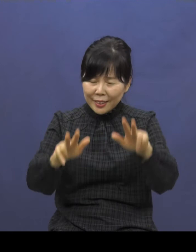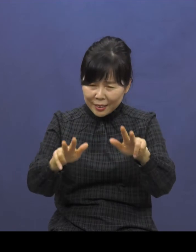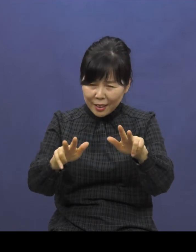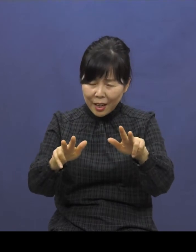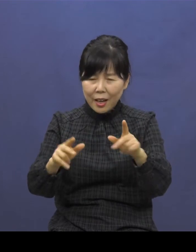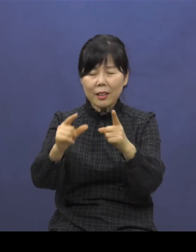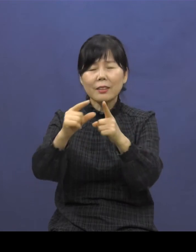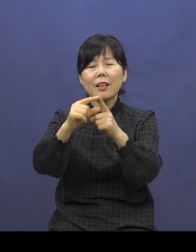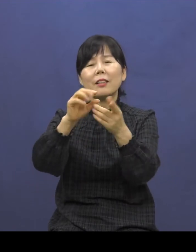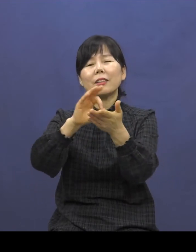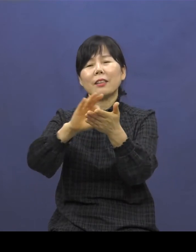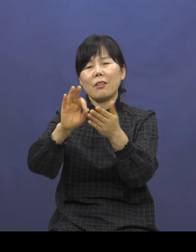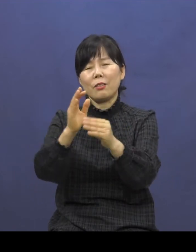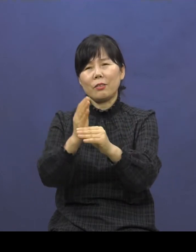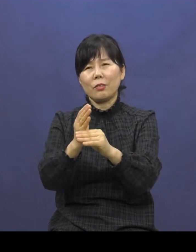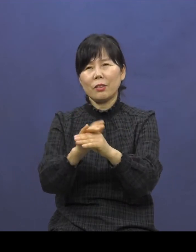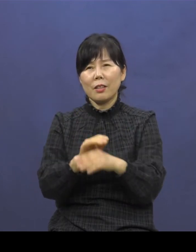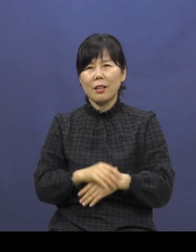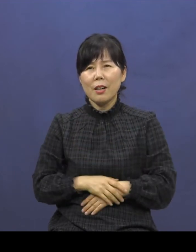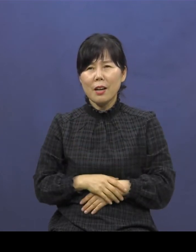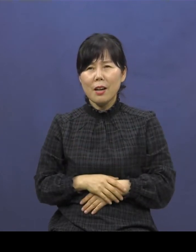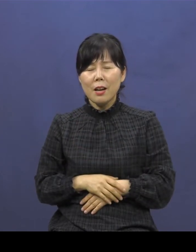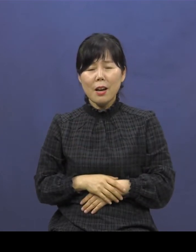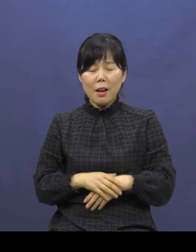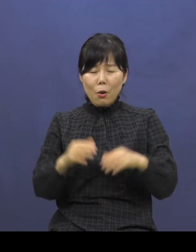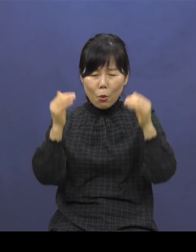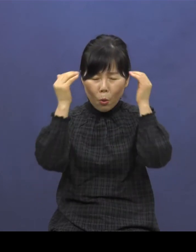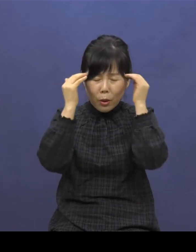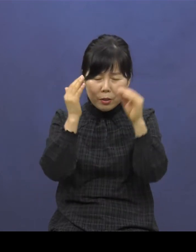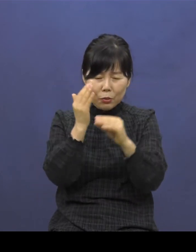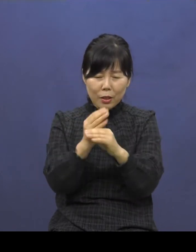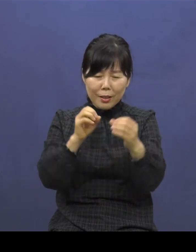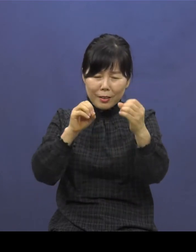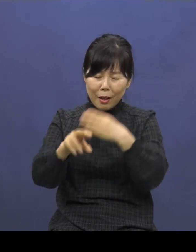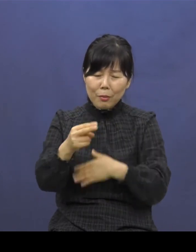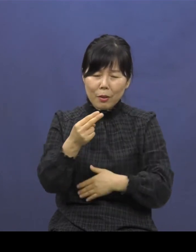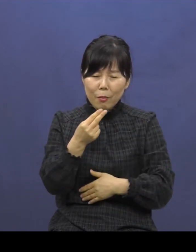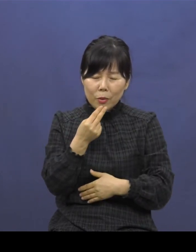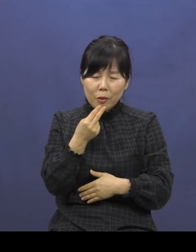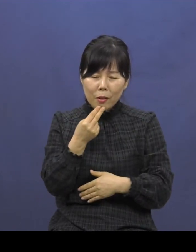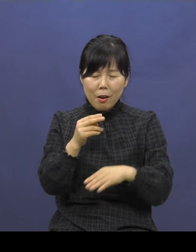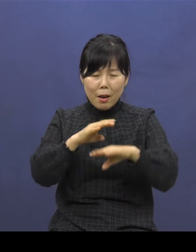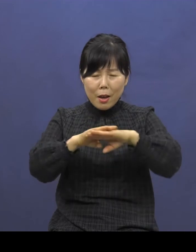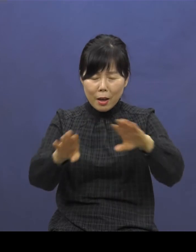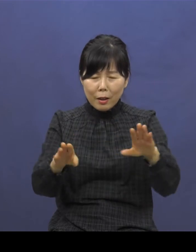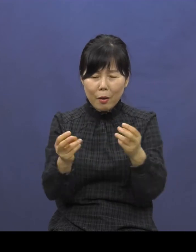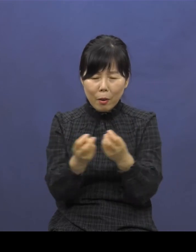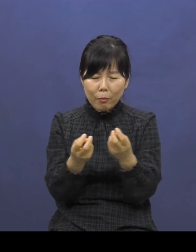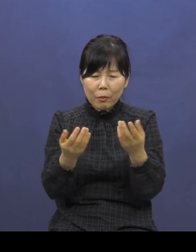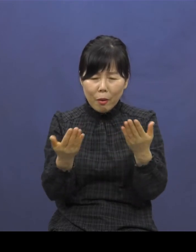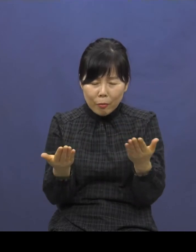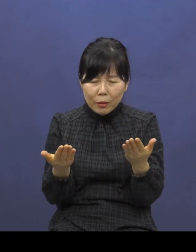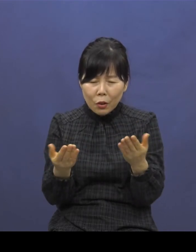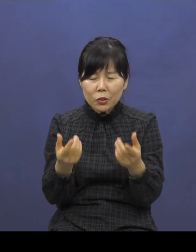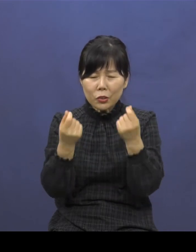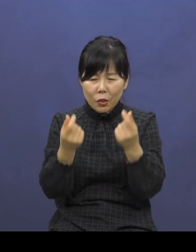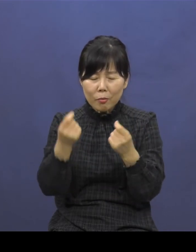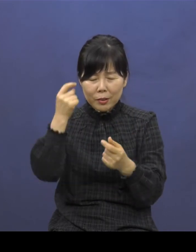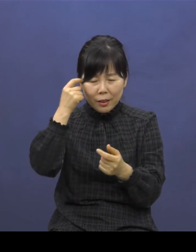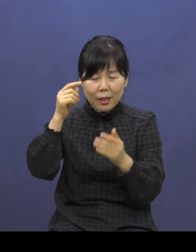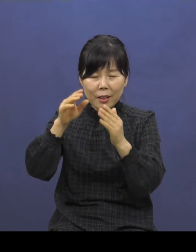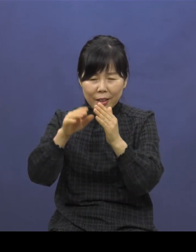그 이야기를 듣는 사람들이 말이죠, 정말 그 가운데서 대답이 없는 것처럼, 해결이 없는 것처럼 그렇게 고민하고 있기 때문에 그런 것이다 그